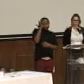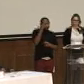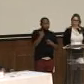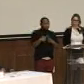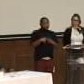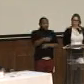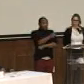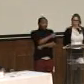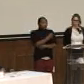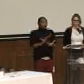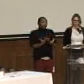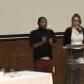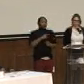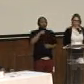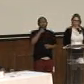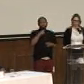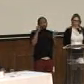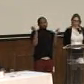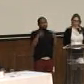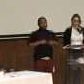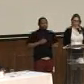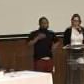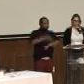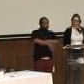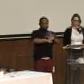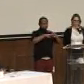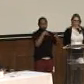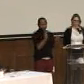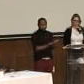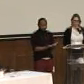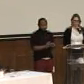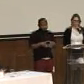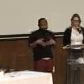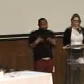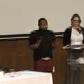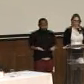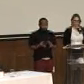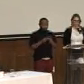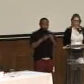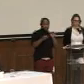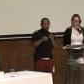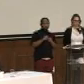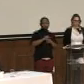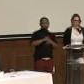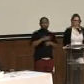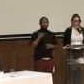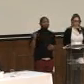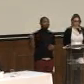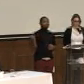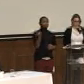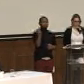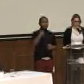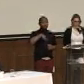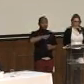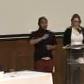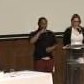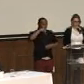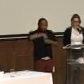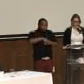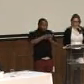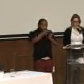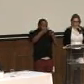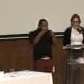ir até eles. Então, a educação à distância é uma ferramenta fundamental. Nós estamos num projeto bastante diferente de educação à